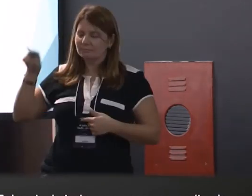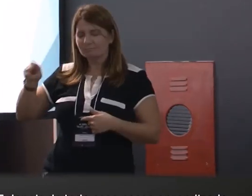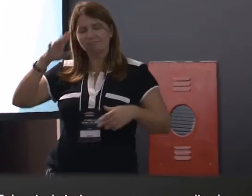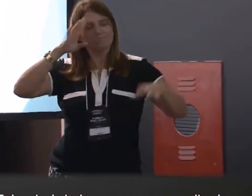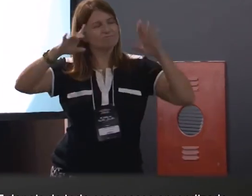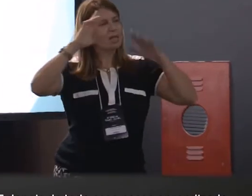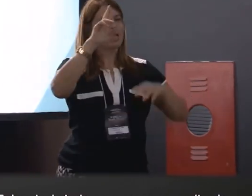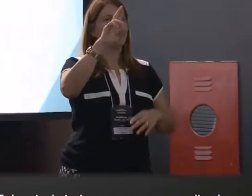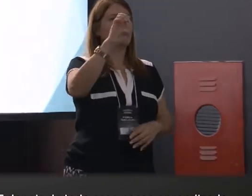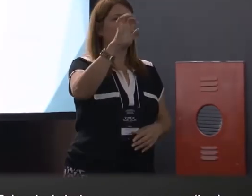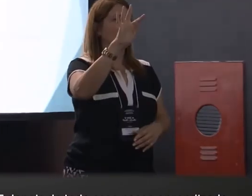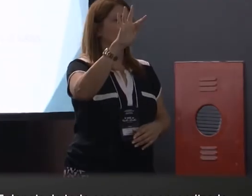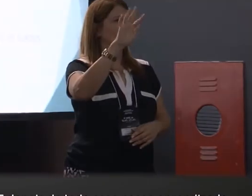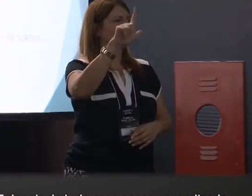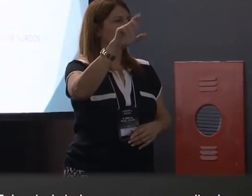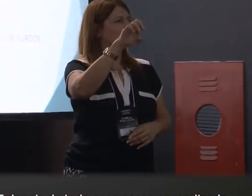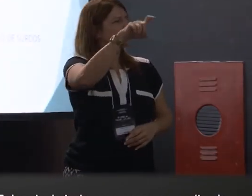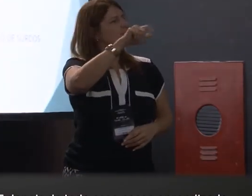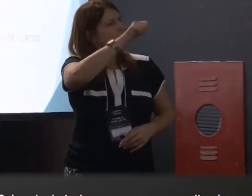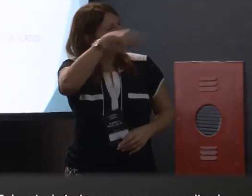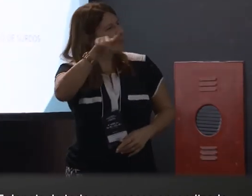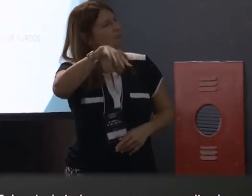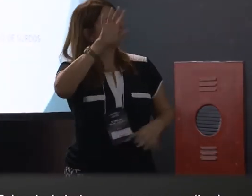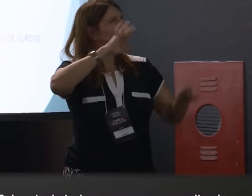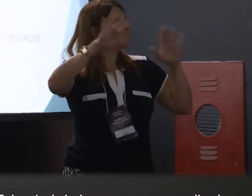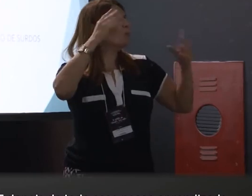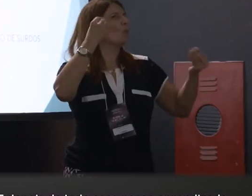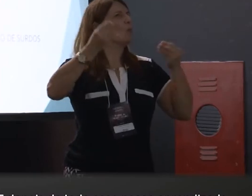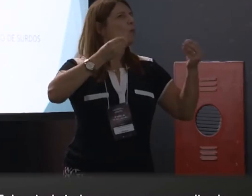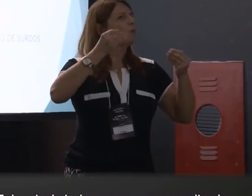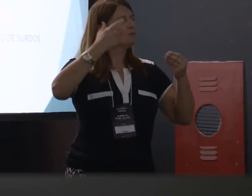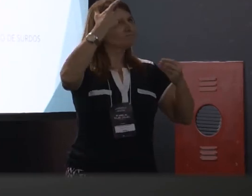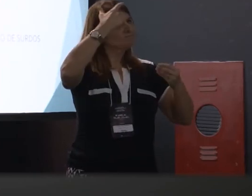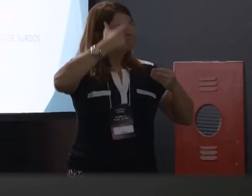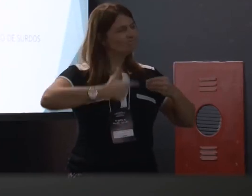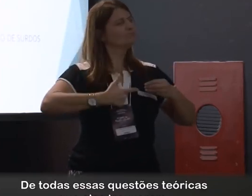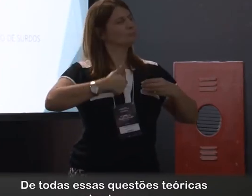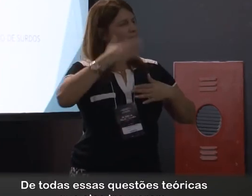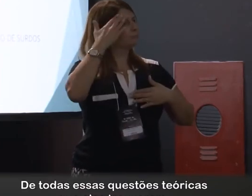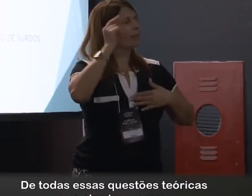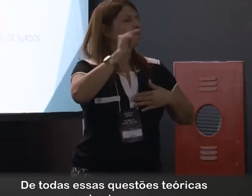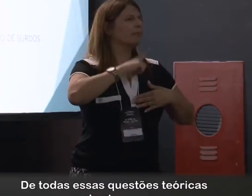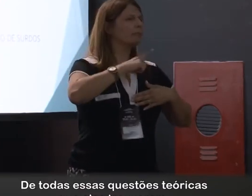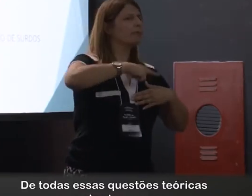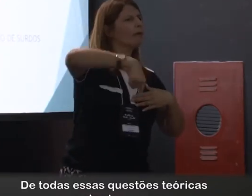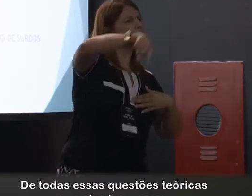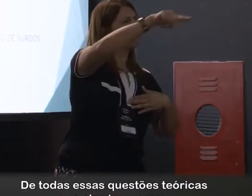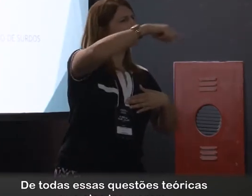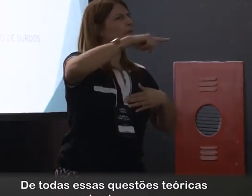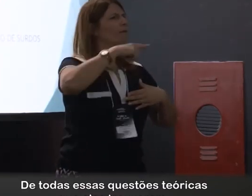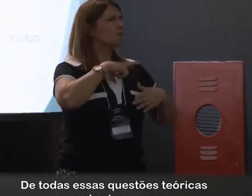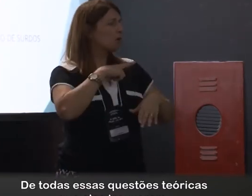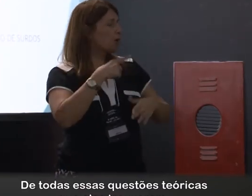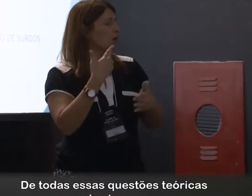E aí, depois de todo esse nosso aprendizado, de todas essas questões teóricas que